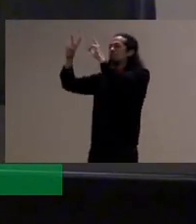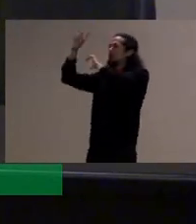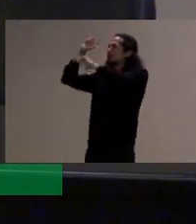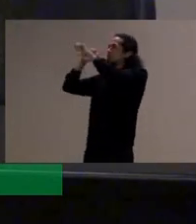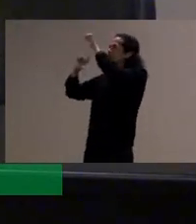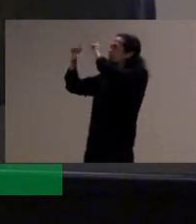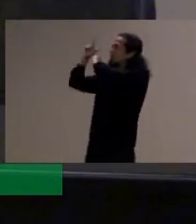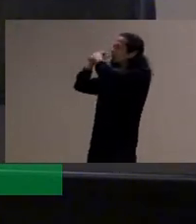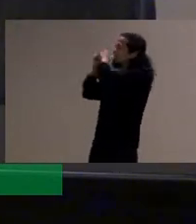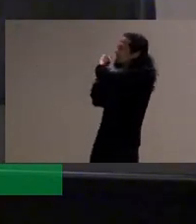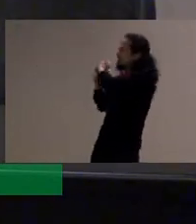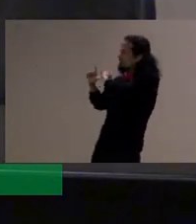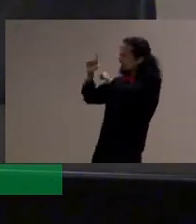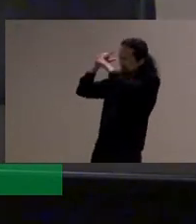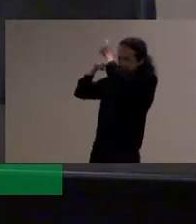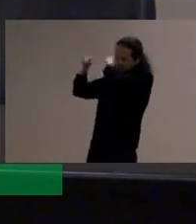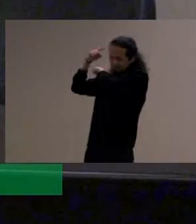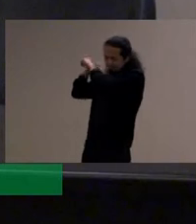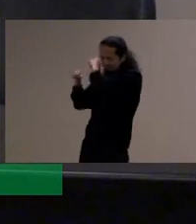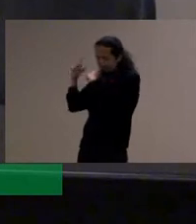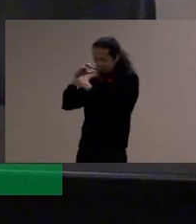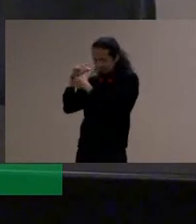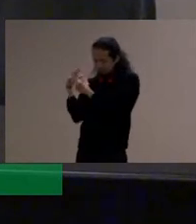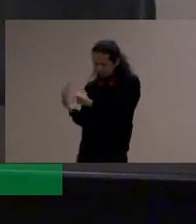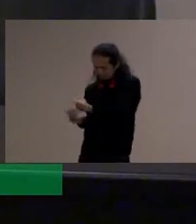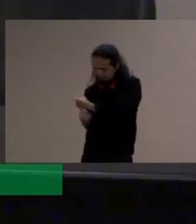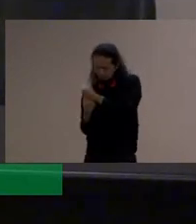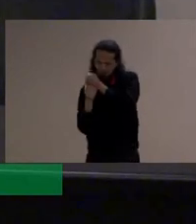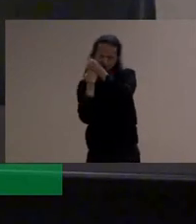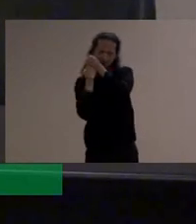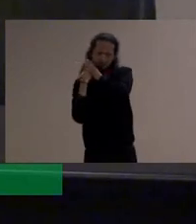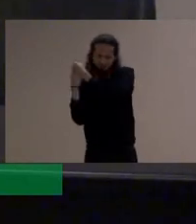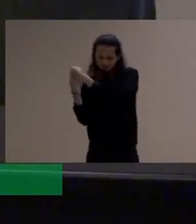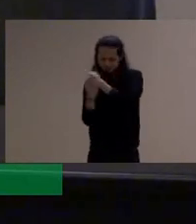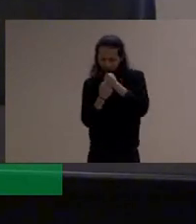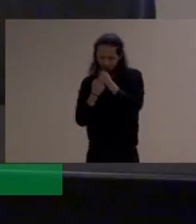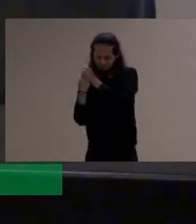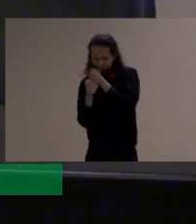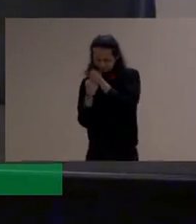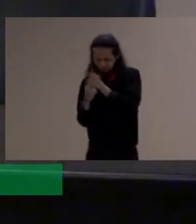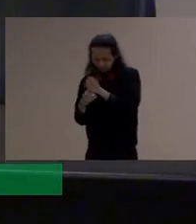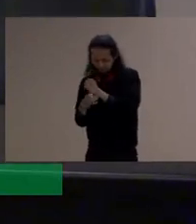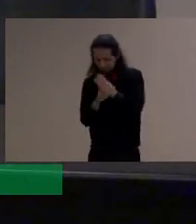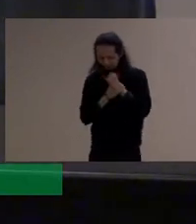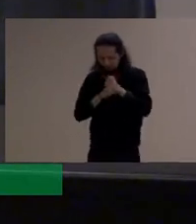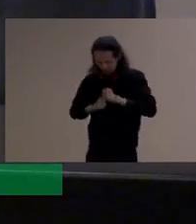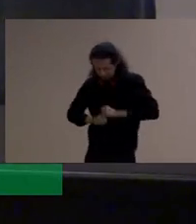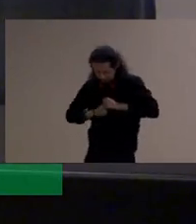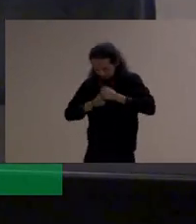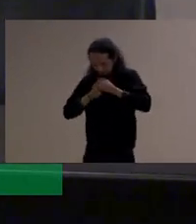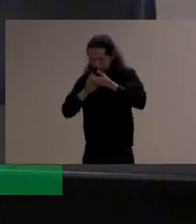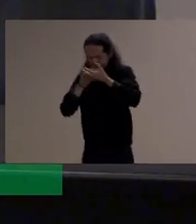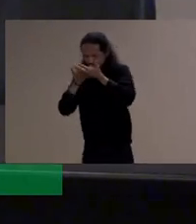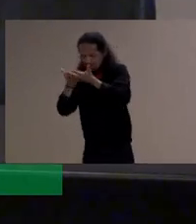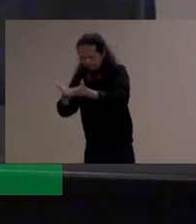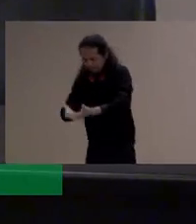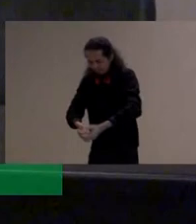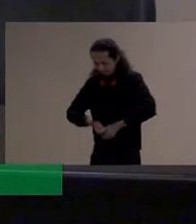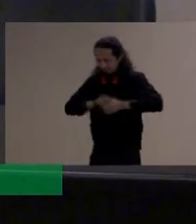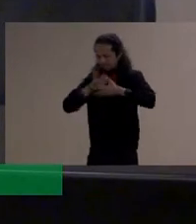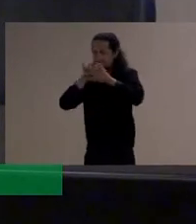ancestral de mansinho vem devagar pisar firme vem conquistar solta a voz e canta